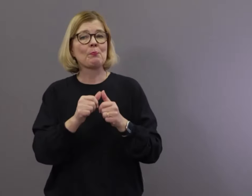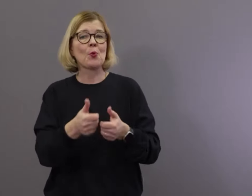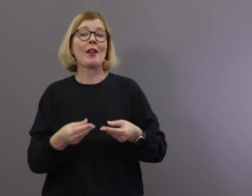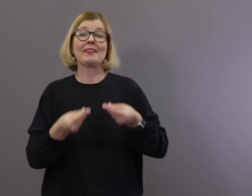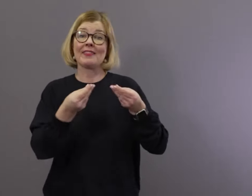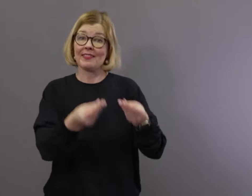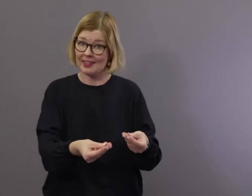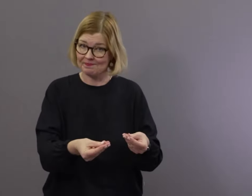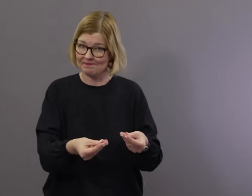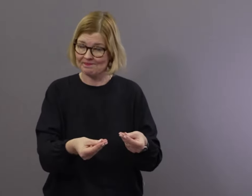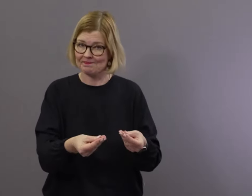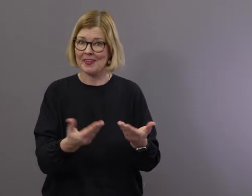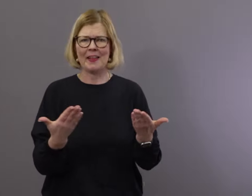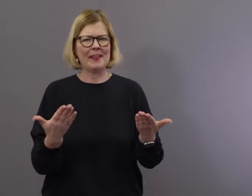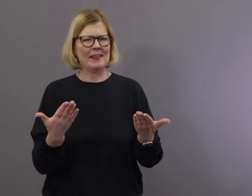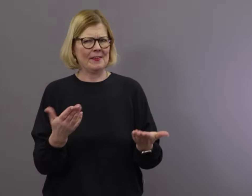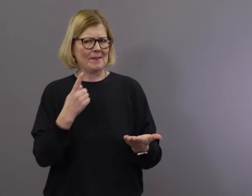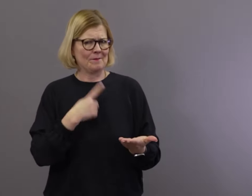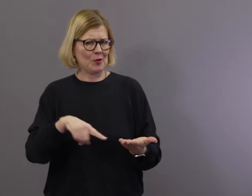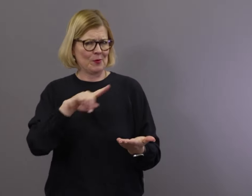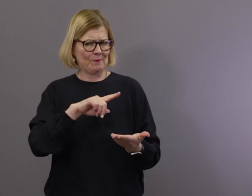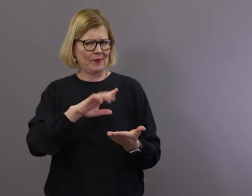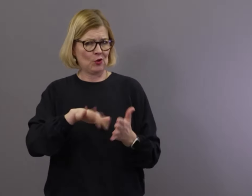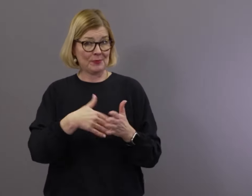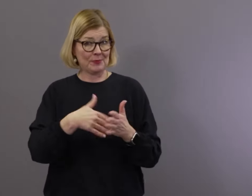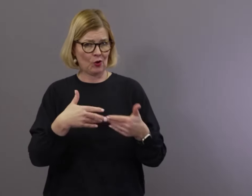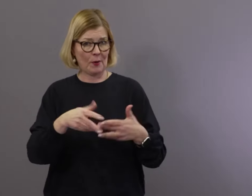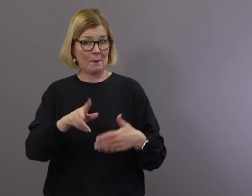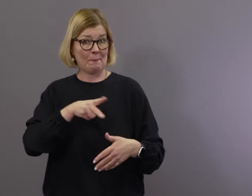sitten valinnut voittajan.